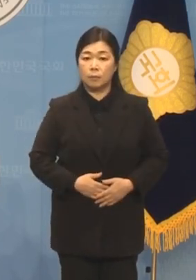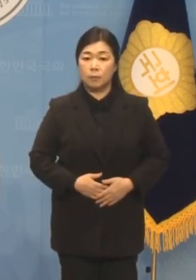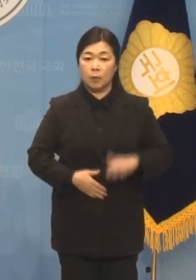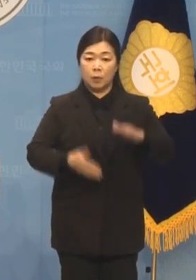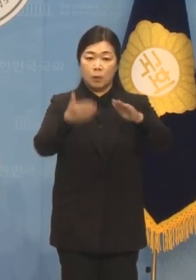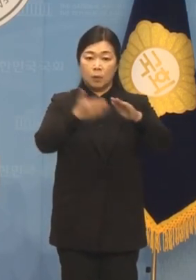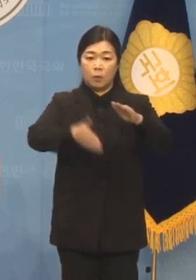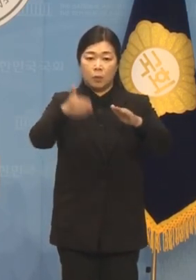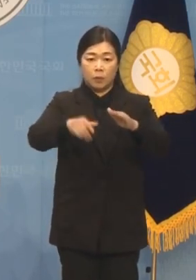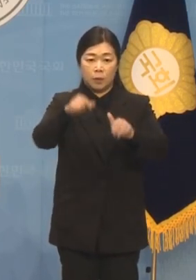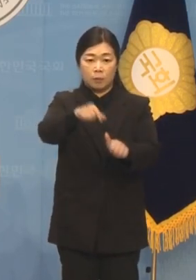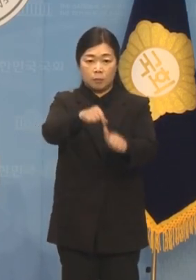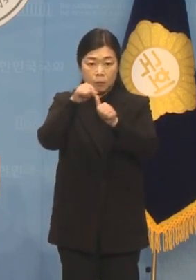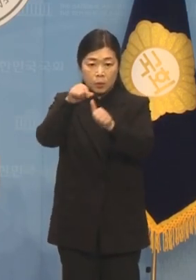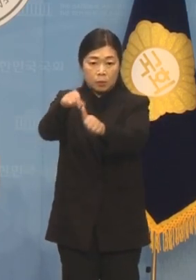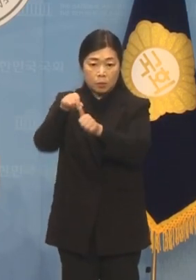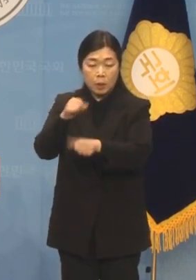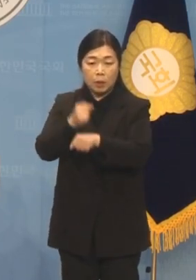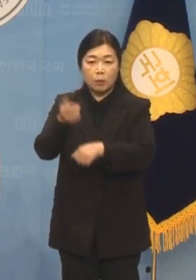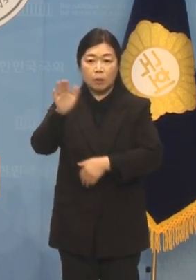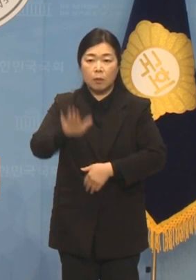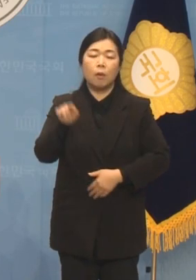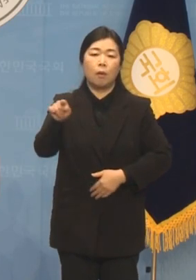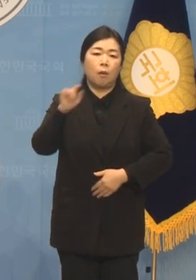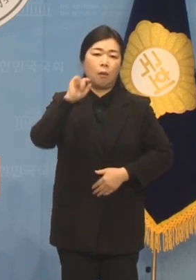공천혁신하는데도 말입니다. 왜 그럴까요?